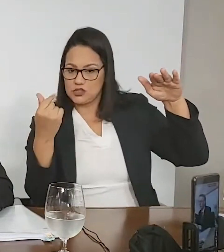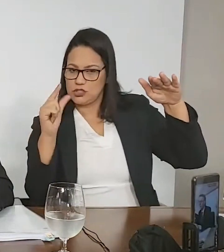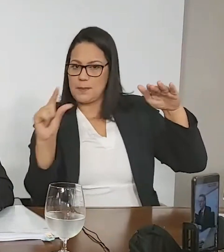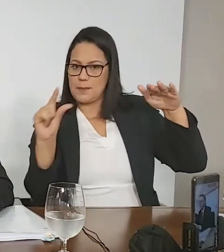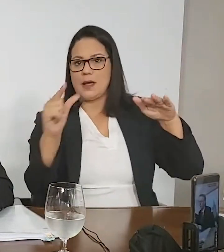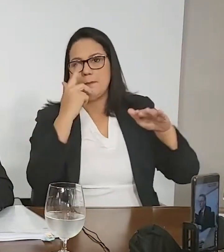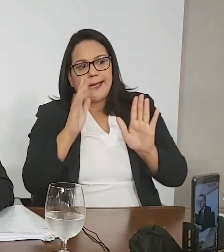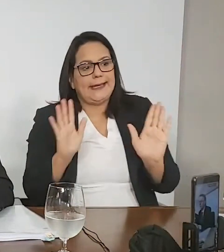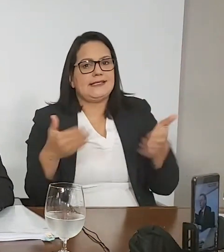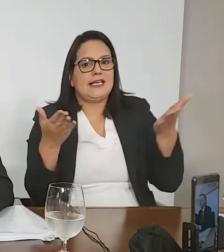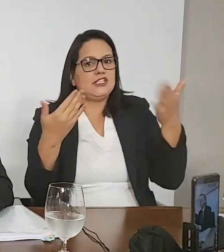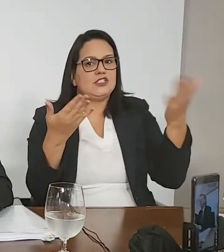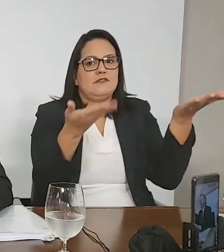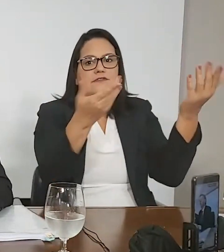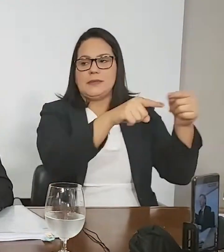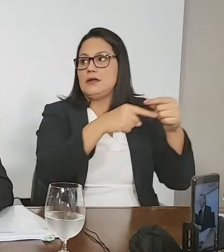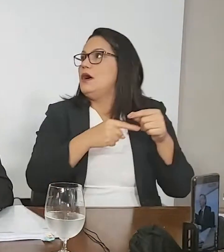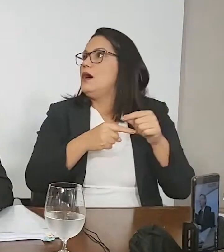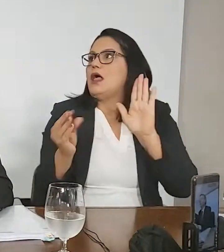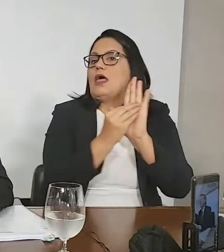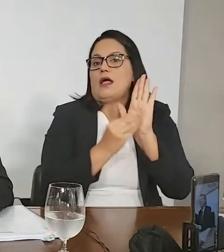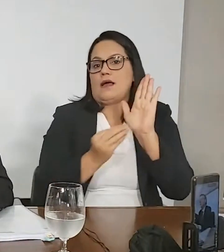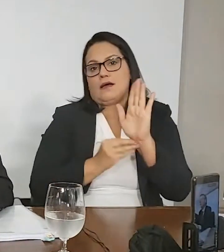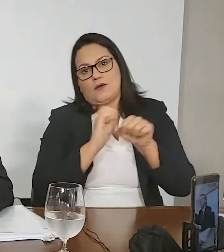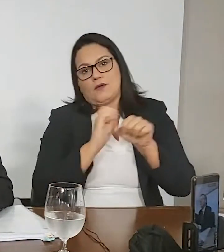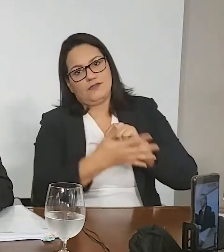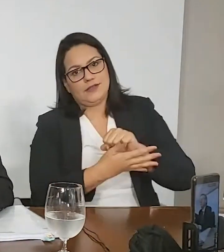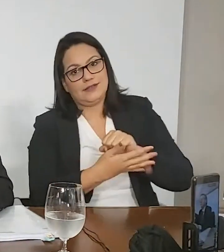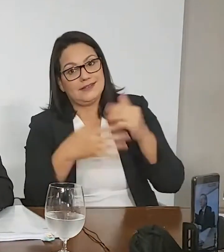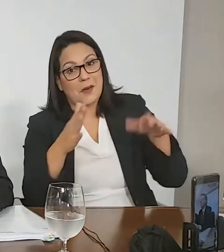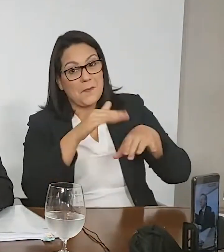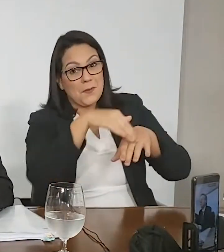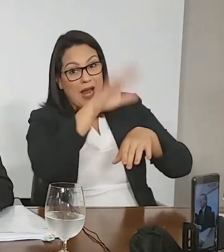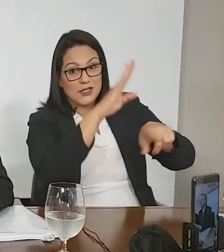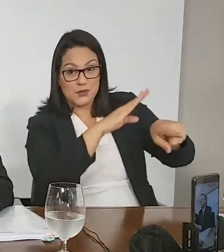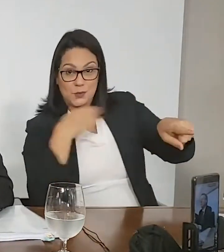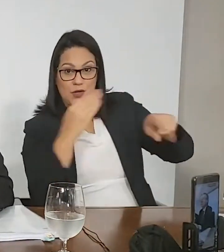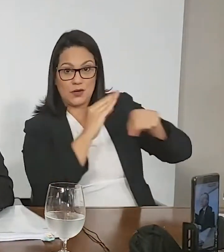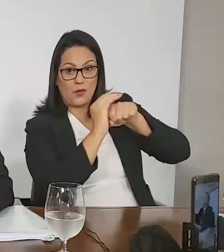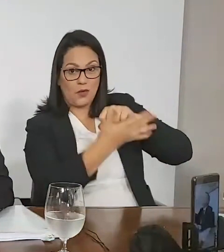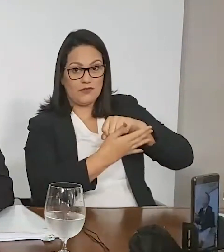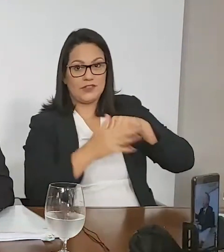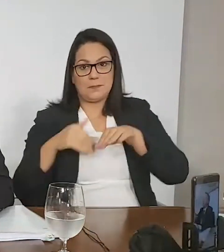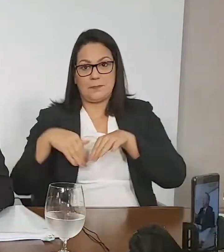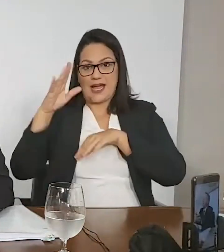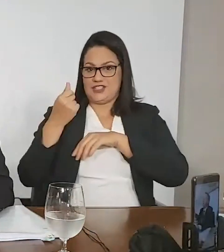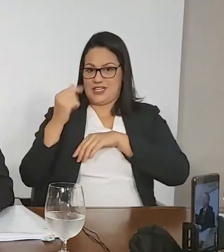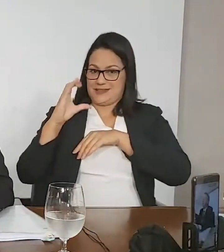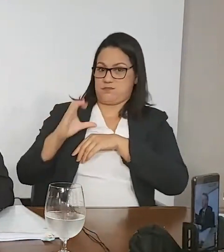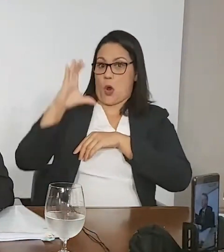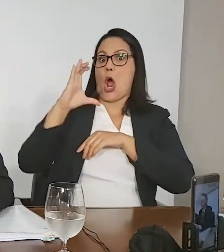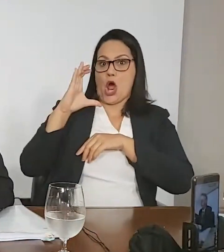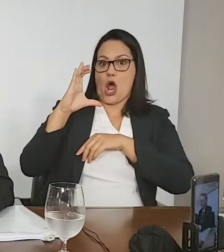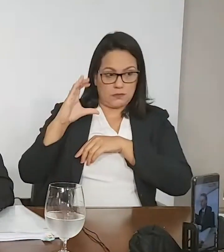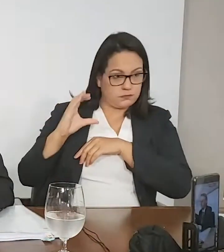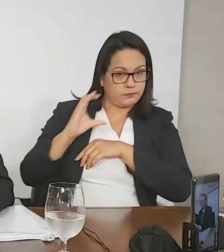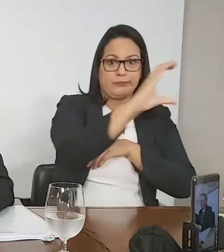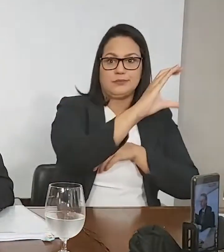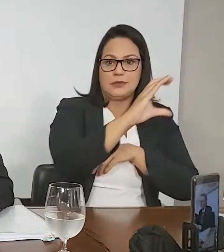maior obtenção de recursos por parte do Estado. Então, quanto mais mortes com Covid, mais grave o dinheiro